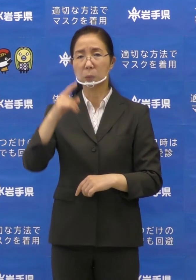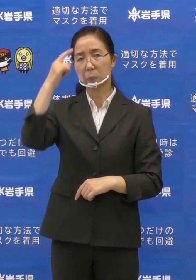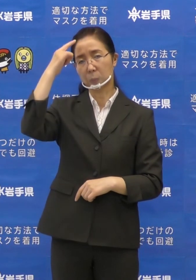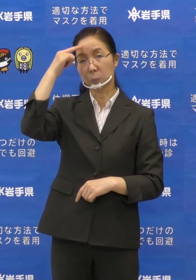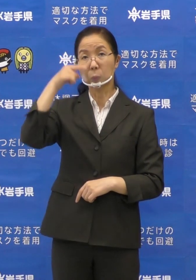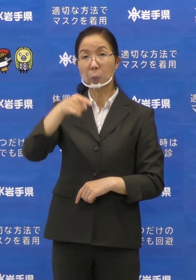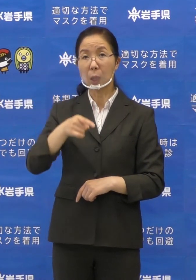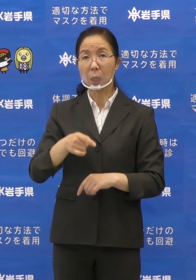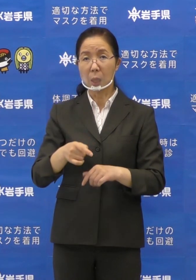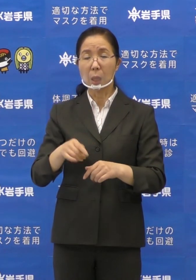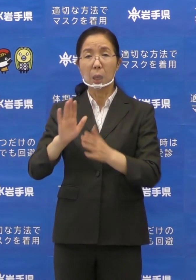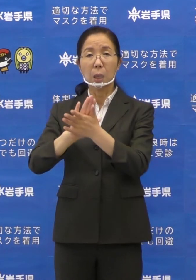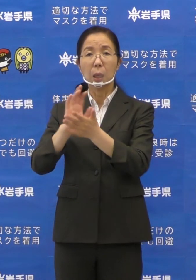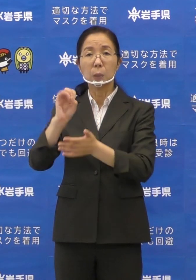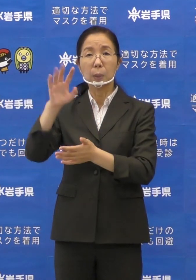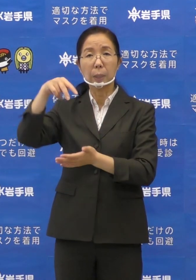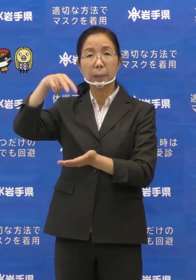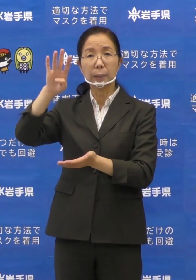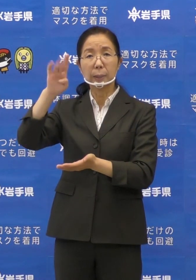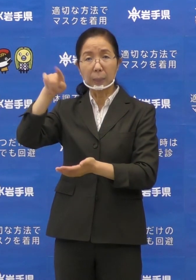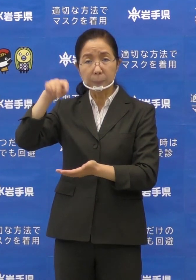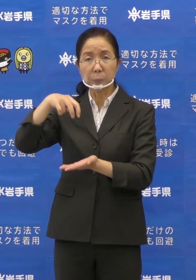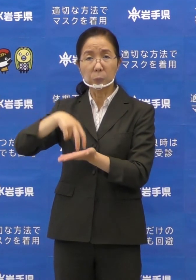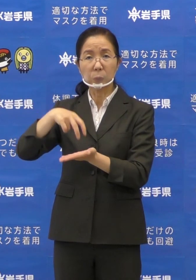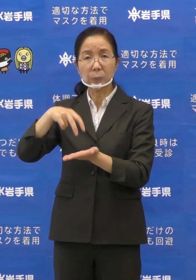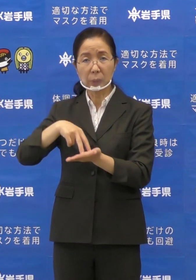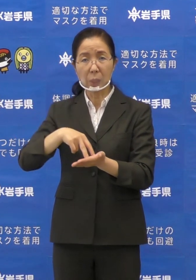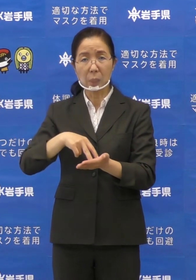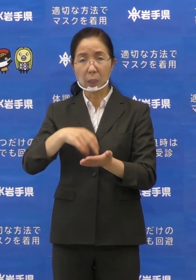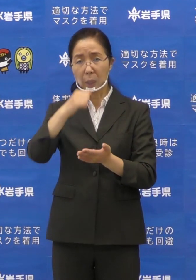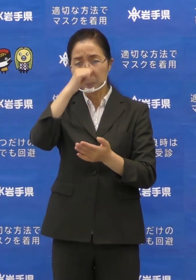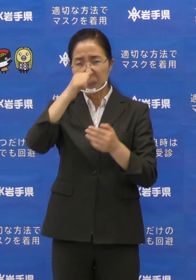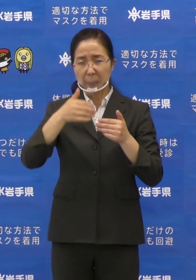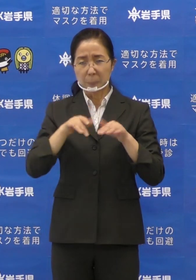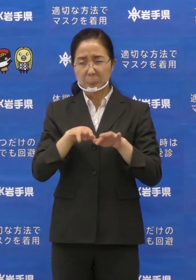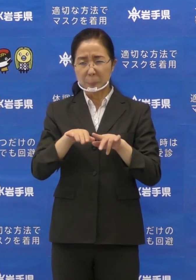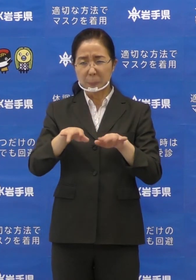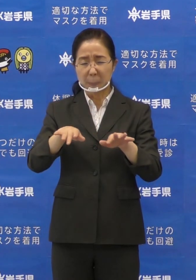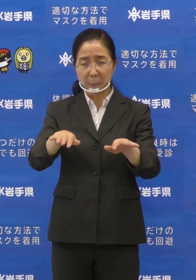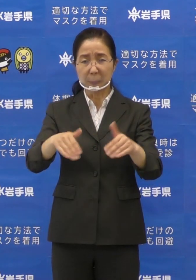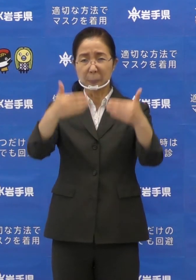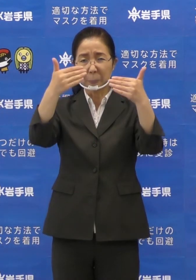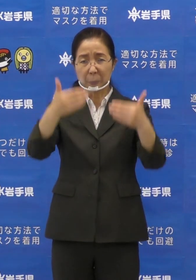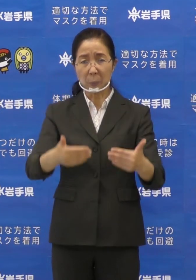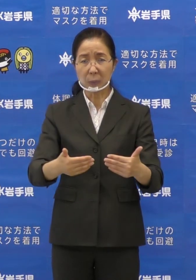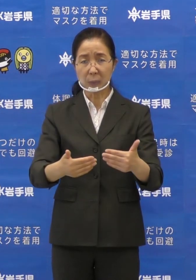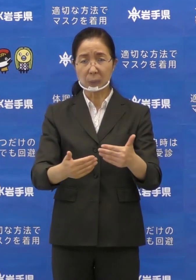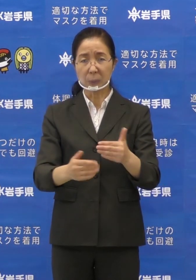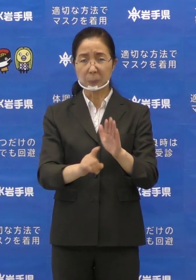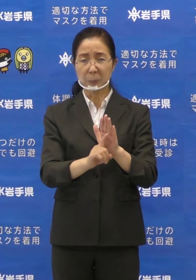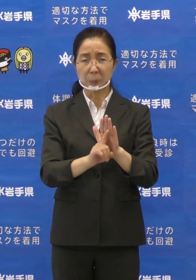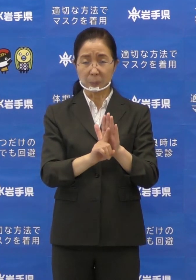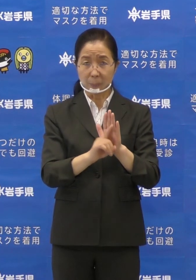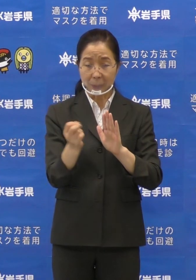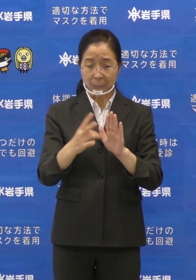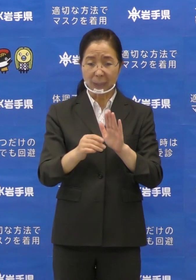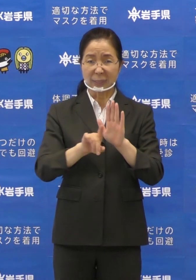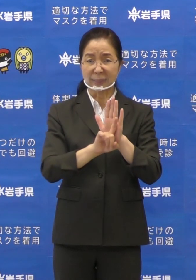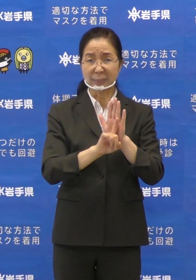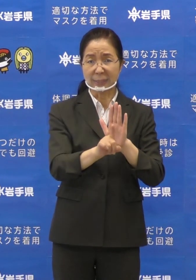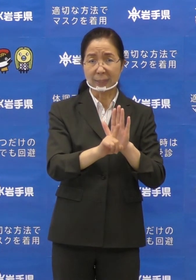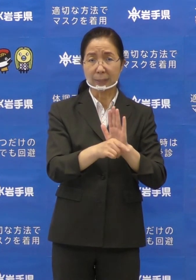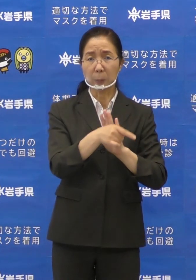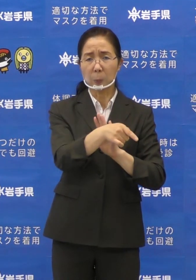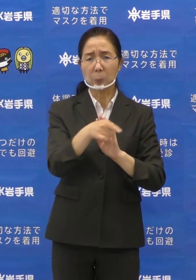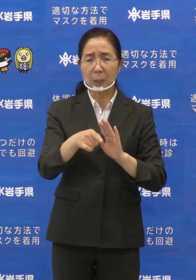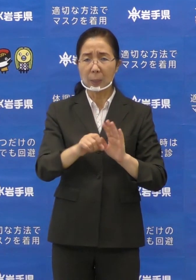県として措置を適用しようとする際にその効果を高めるためにこうどうすればいいかっていうのを知事は